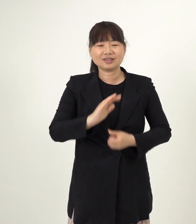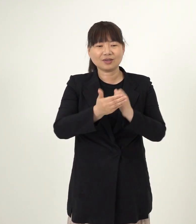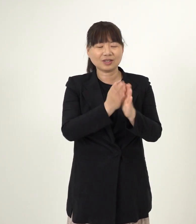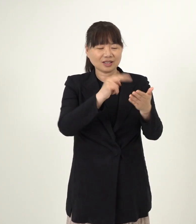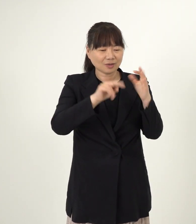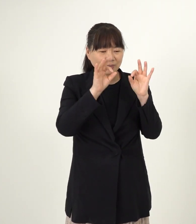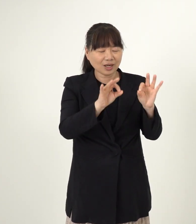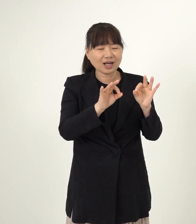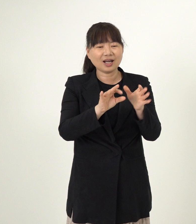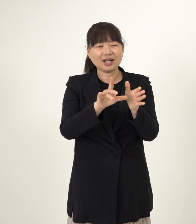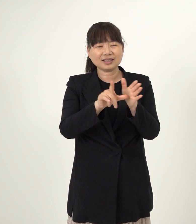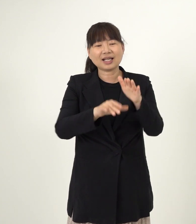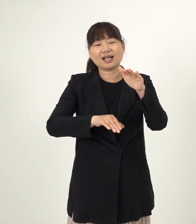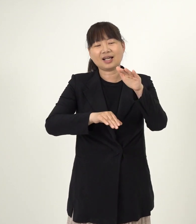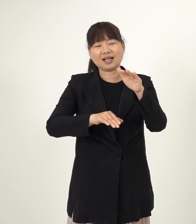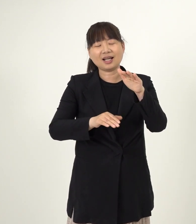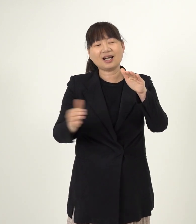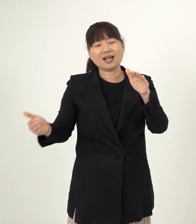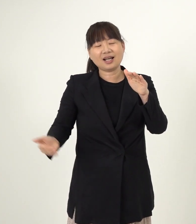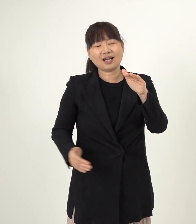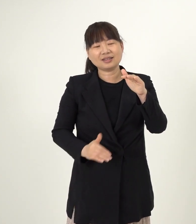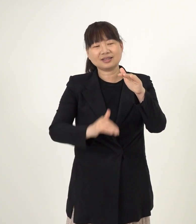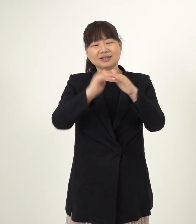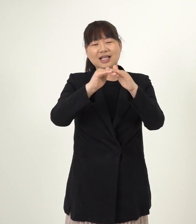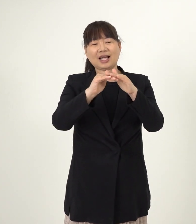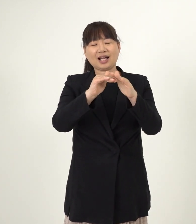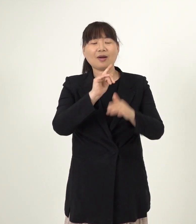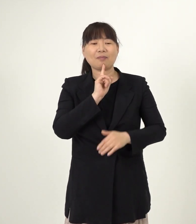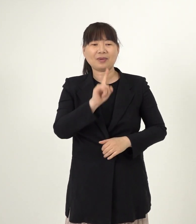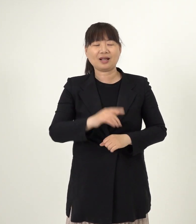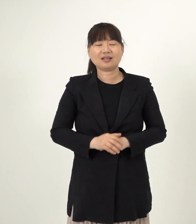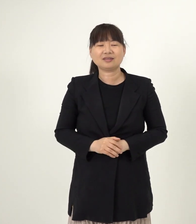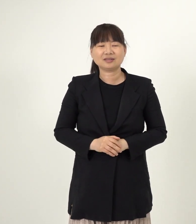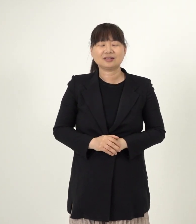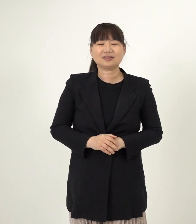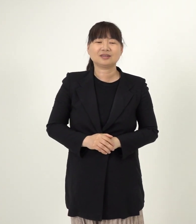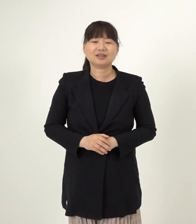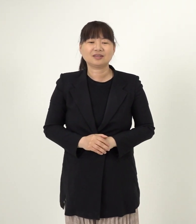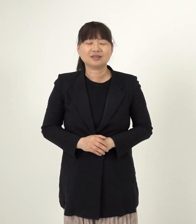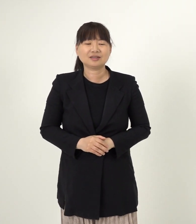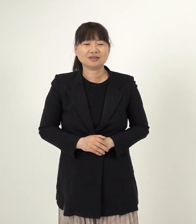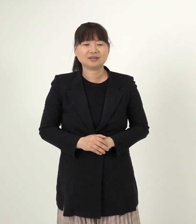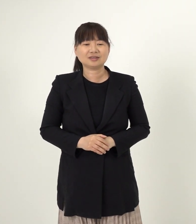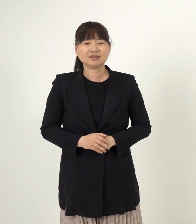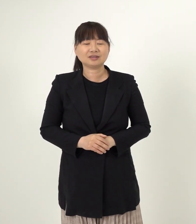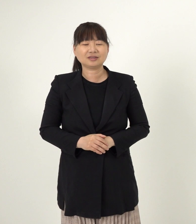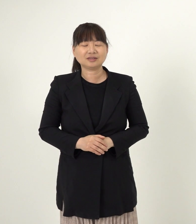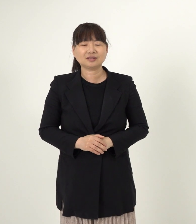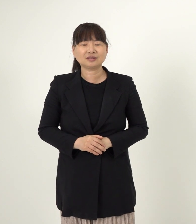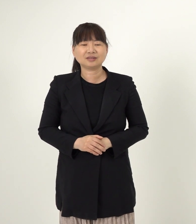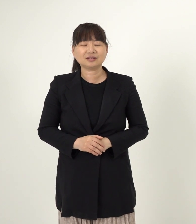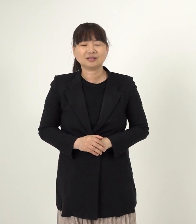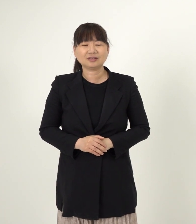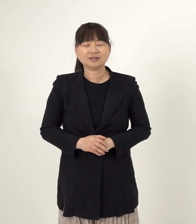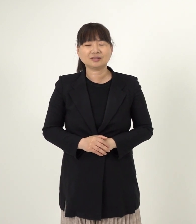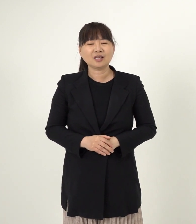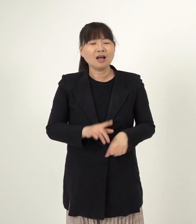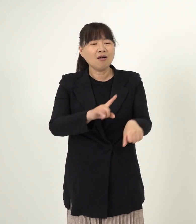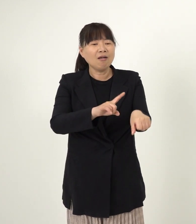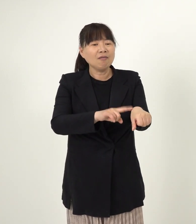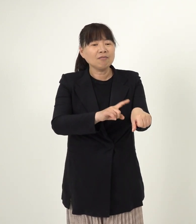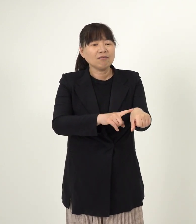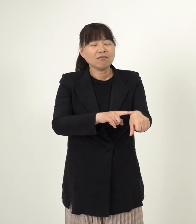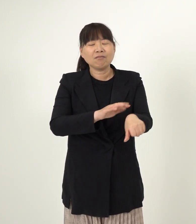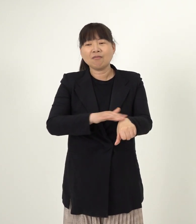때가 참에라는 말이 있어요. 때가 참에. 근데 어느 성도도 그 어느 시간인지는